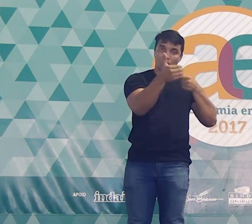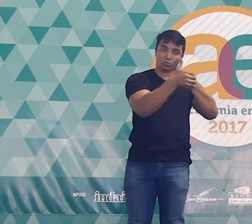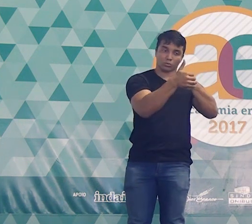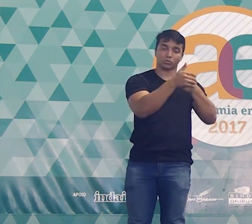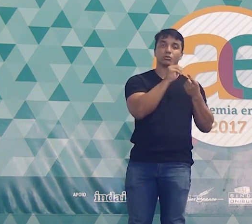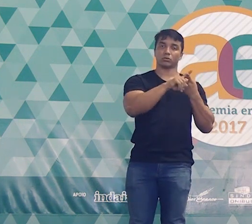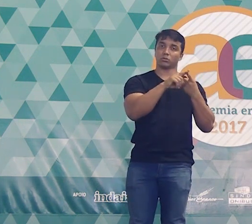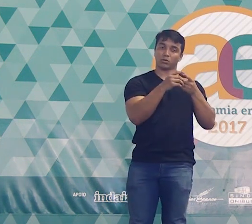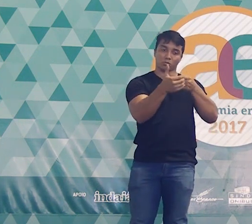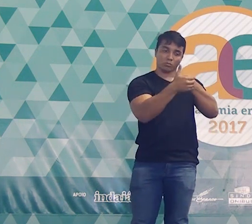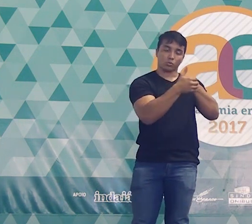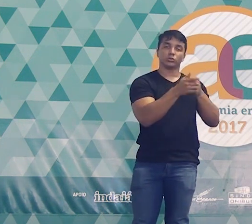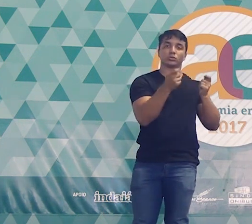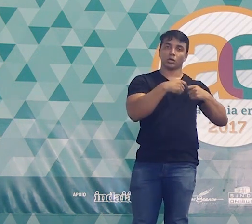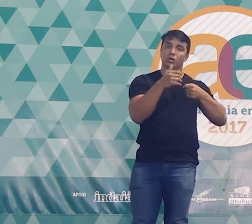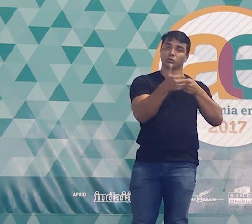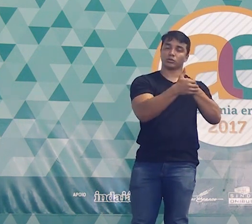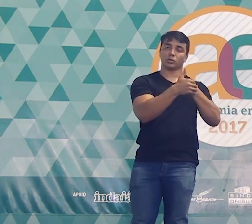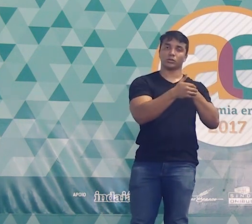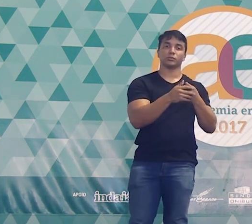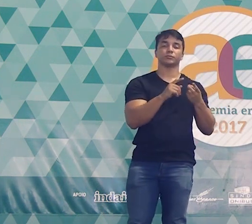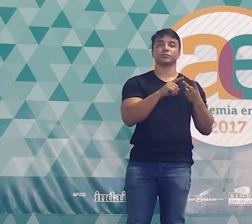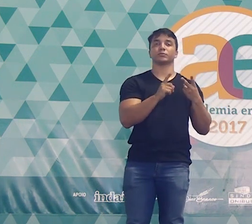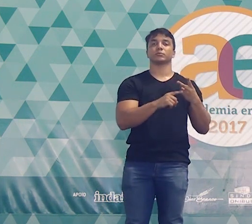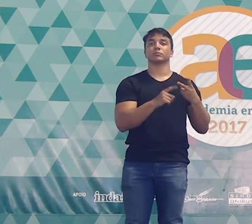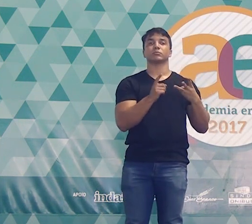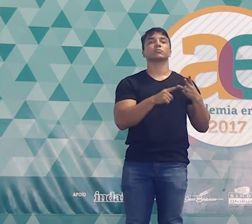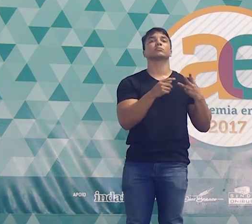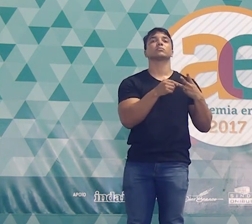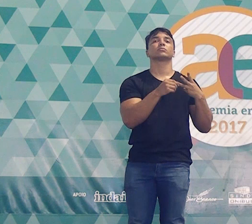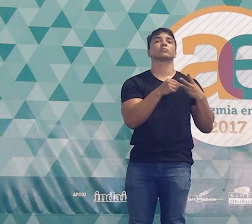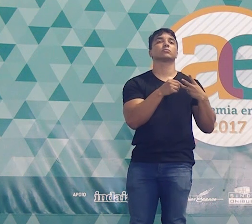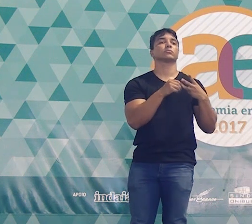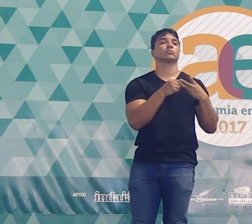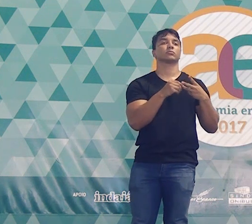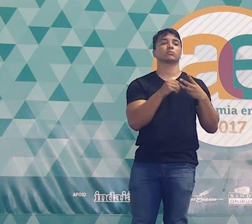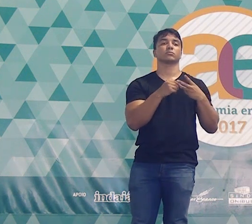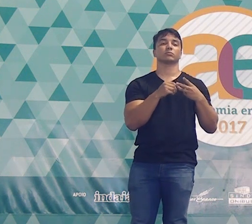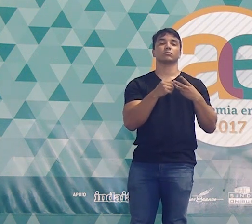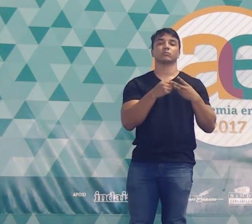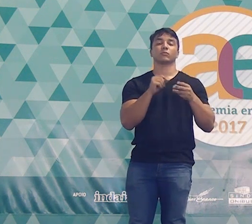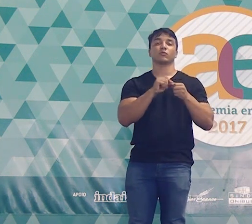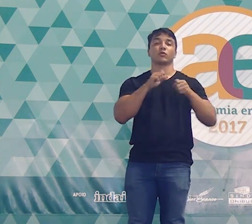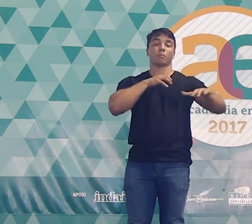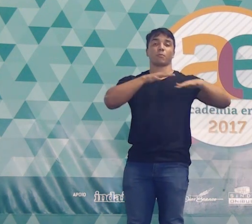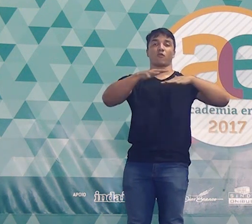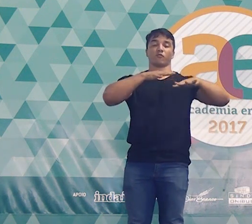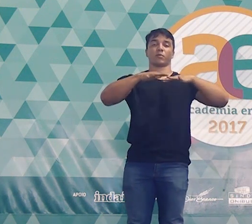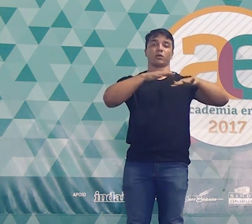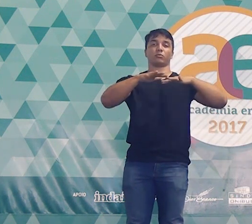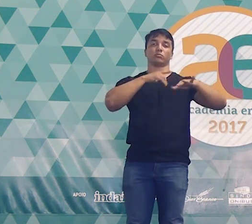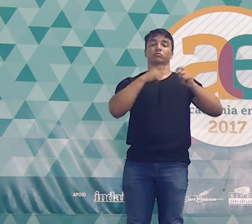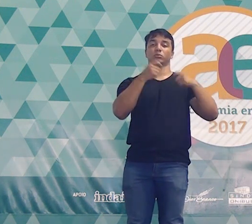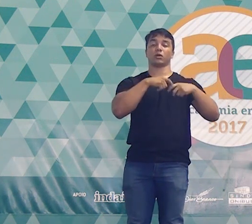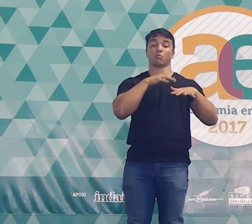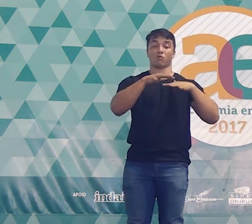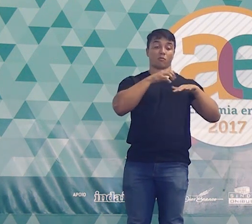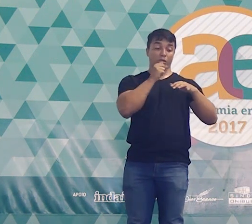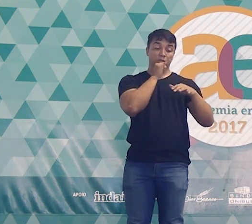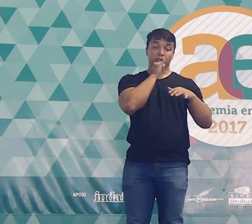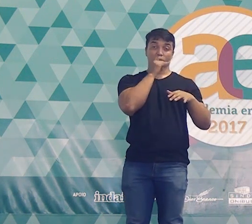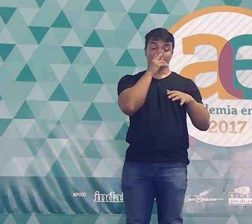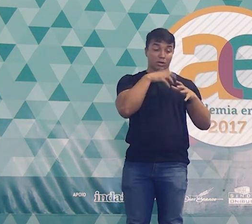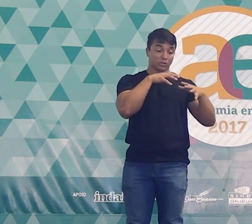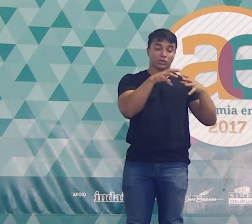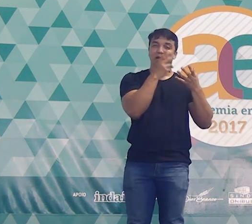Proteção, o esqueleto serve para nos proteger. E mais uma, o que o nosso colega está fazendo, o movimento, tá certo? Se ele não tivesse o